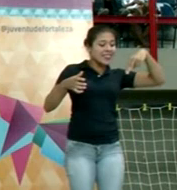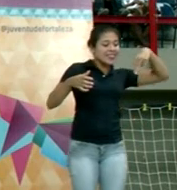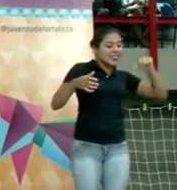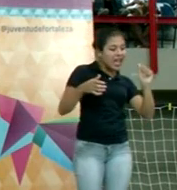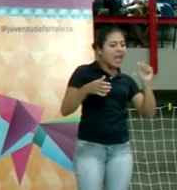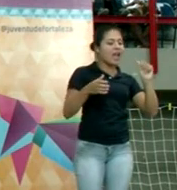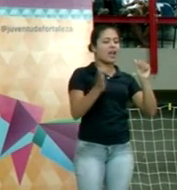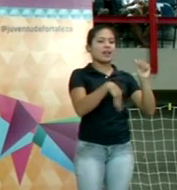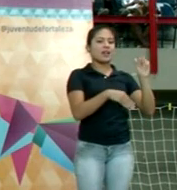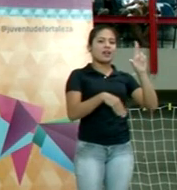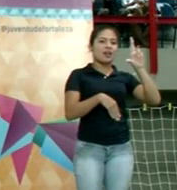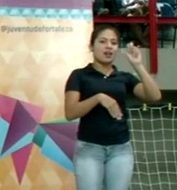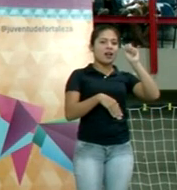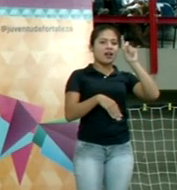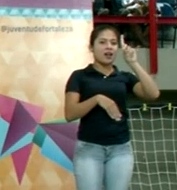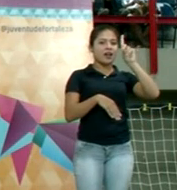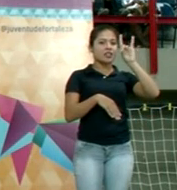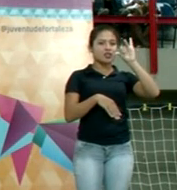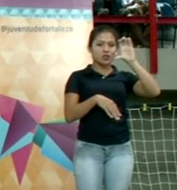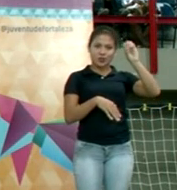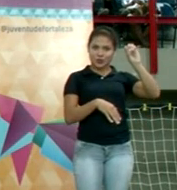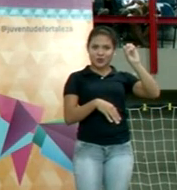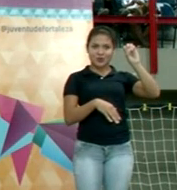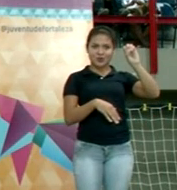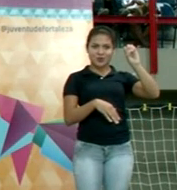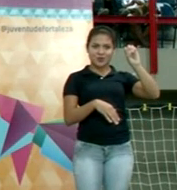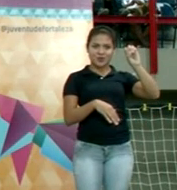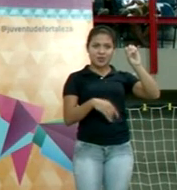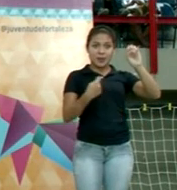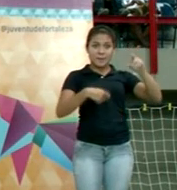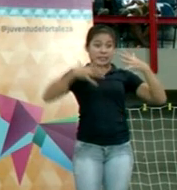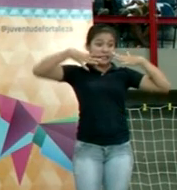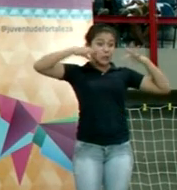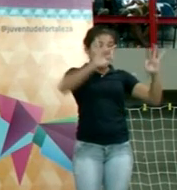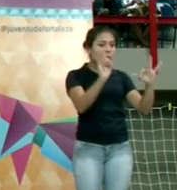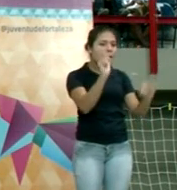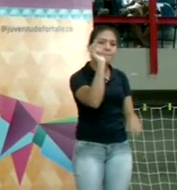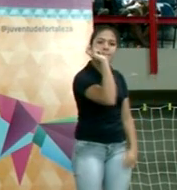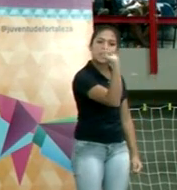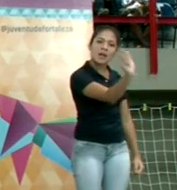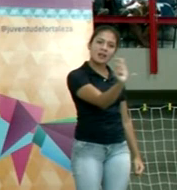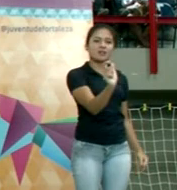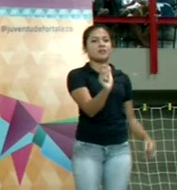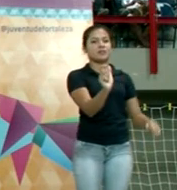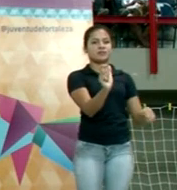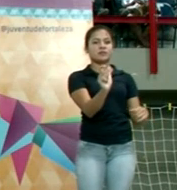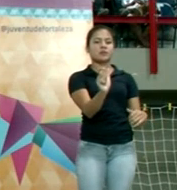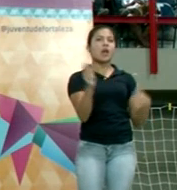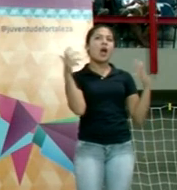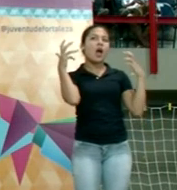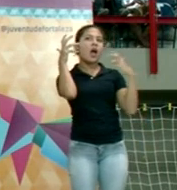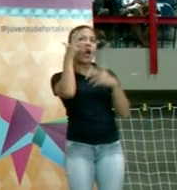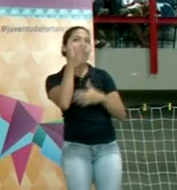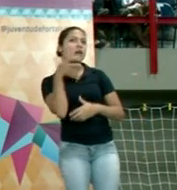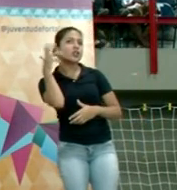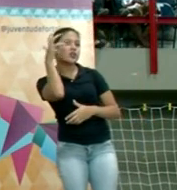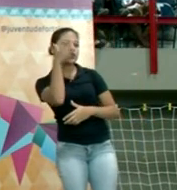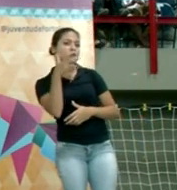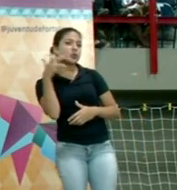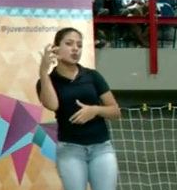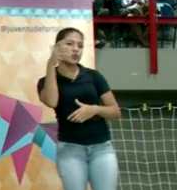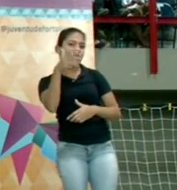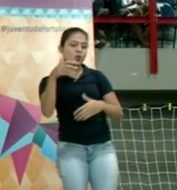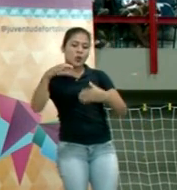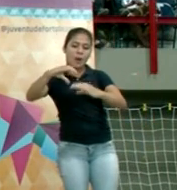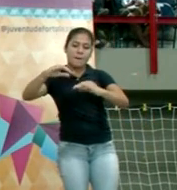língua portuguesa de novo como é importante. Você tem o rádio, é o aparelho de rádio que eu escuto, e você tem